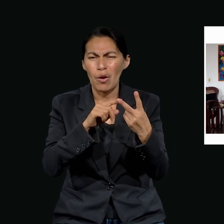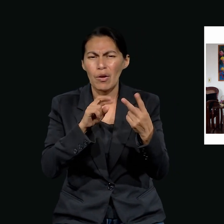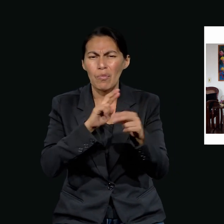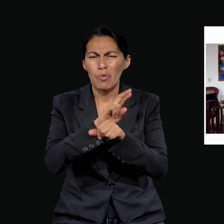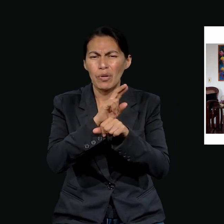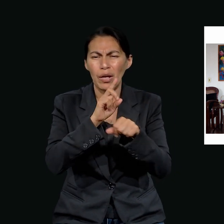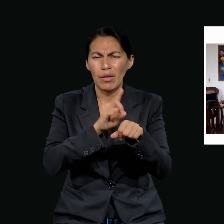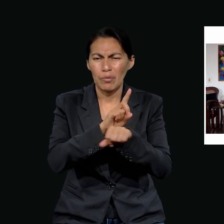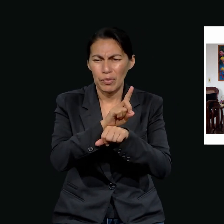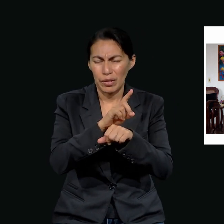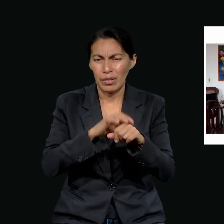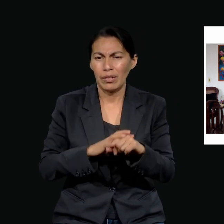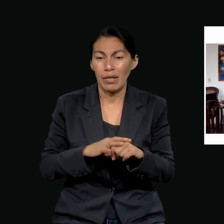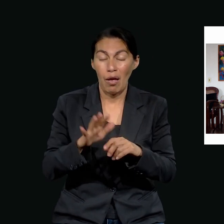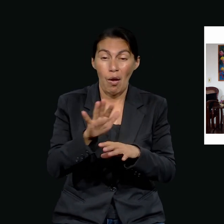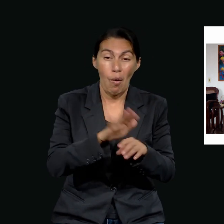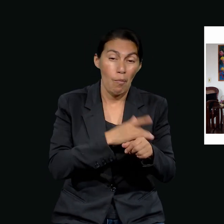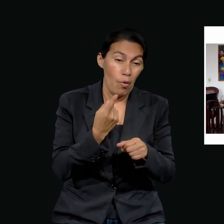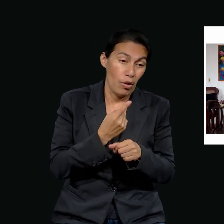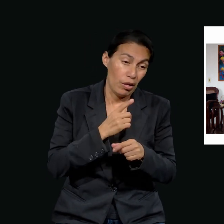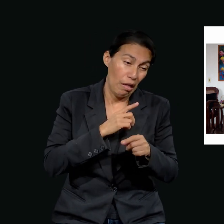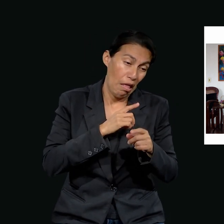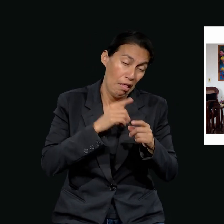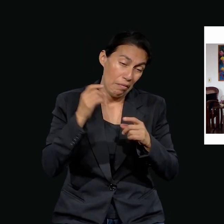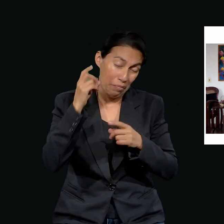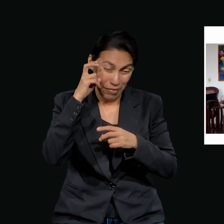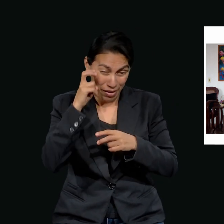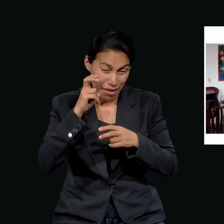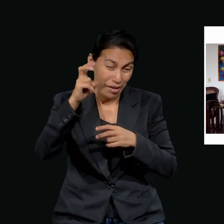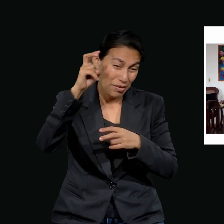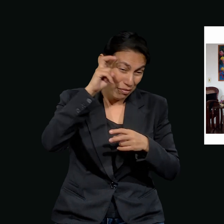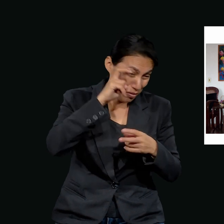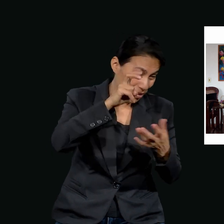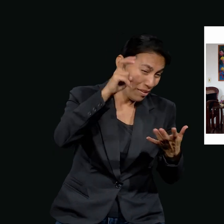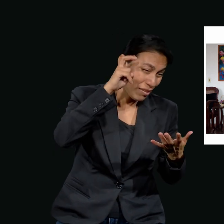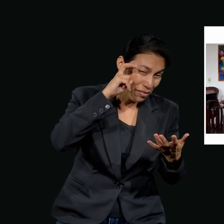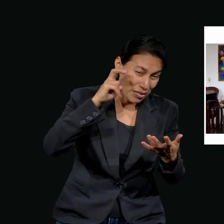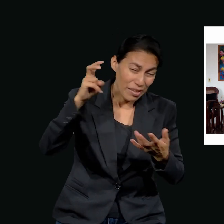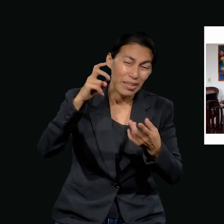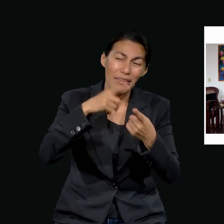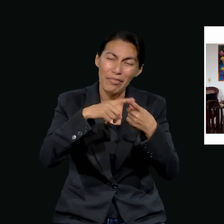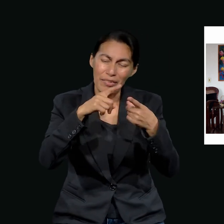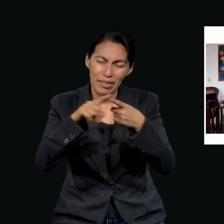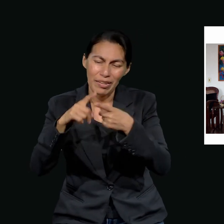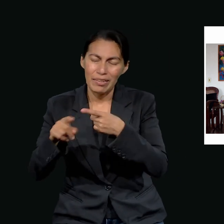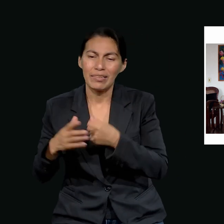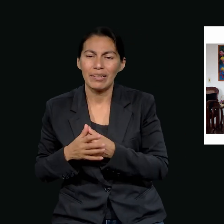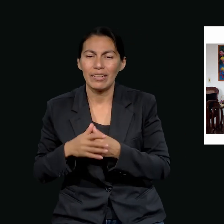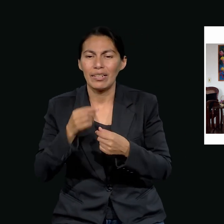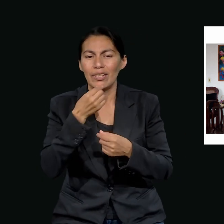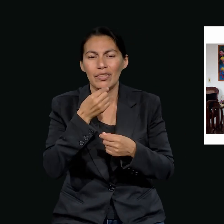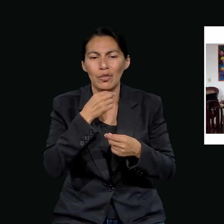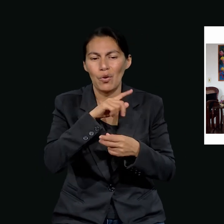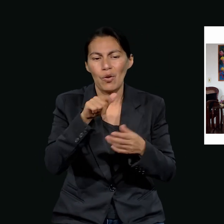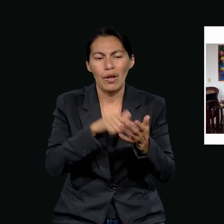dominicana, porque hemos tenido un peregrinar juntos por distintos lugares. Y bueno, esto,